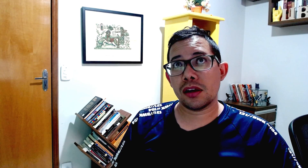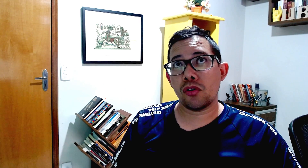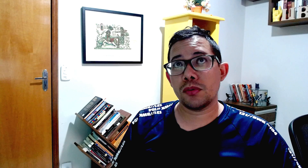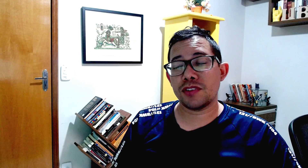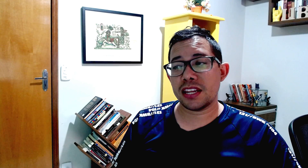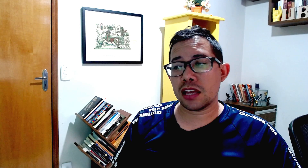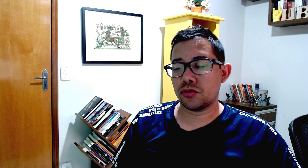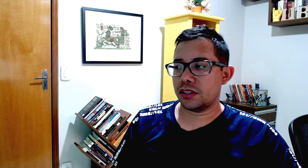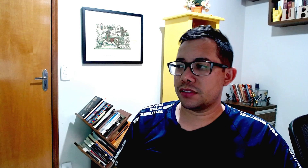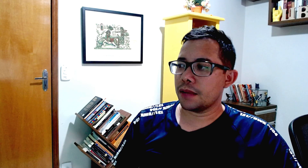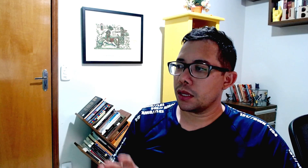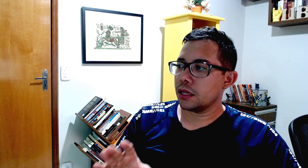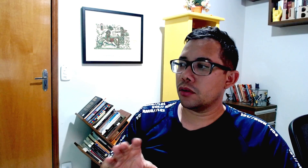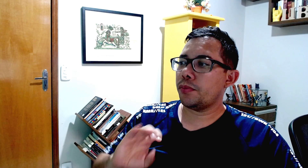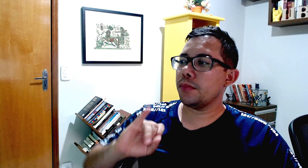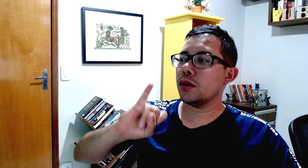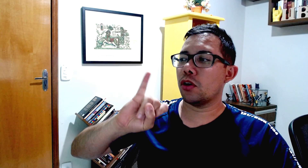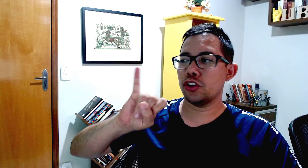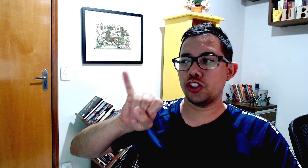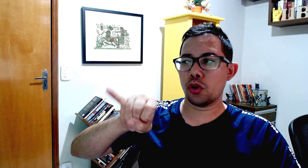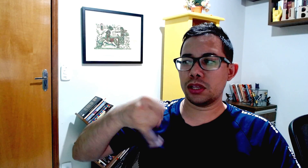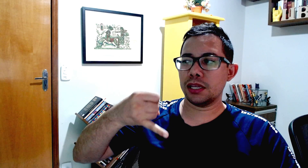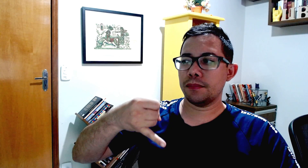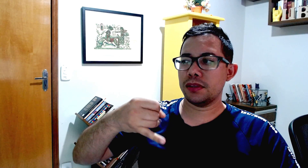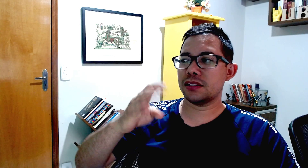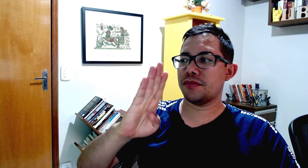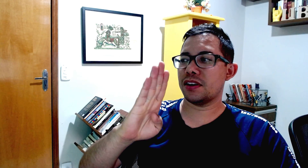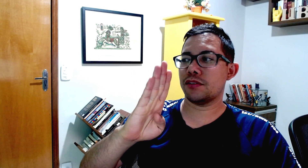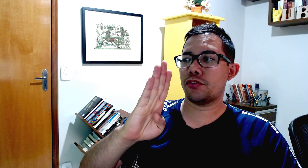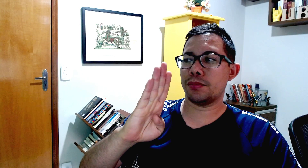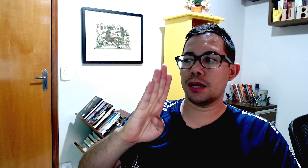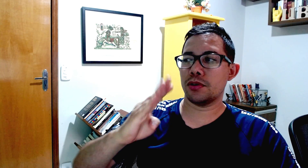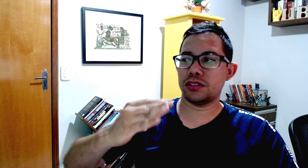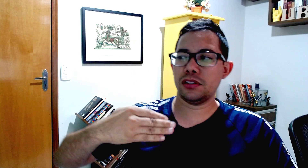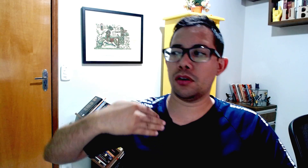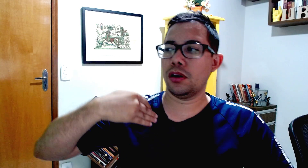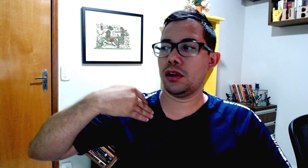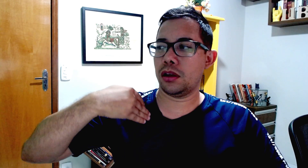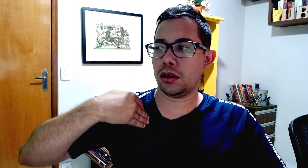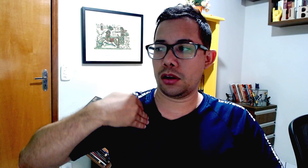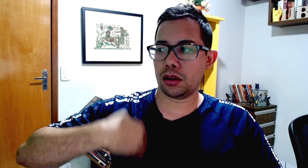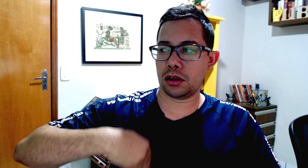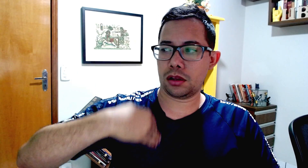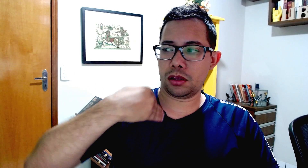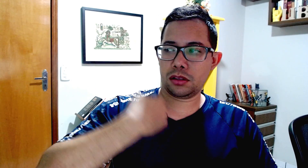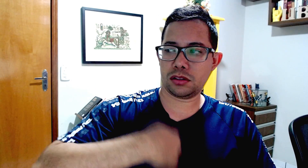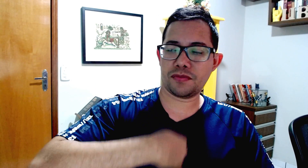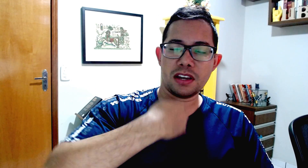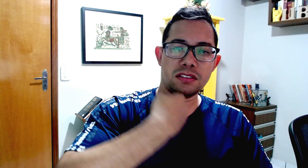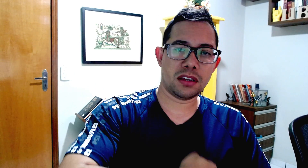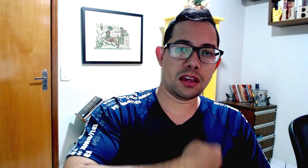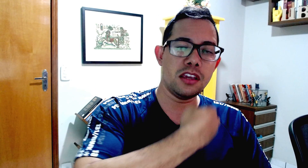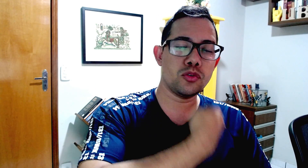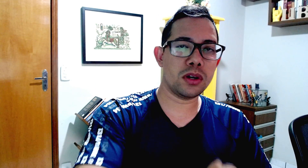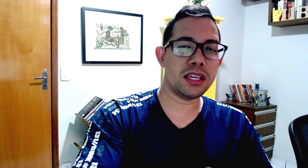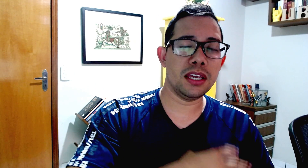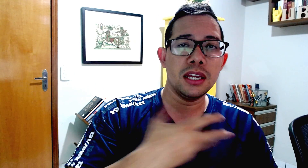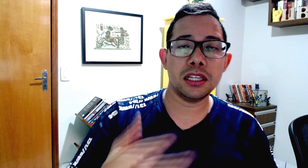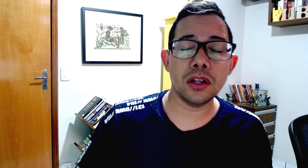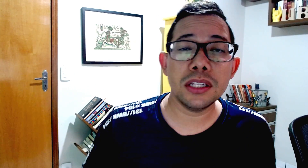algumas variações, tá? Então, o primeiro, ó, J, e aí você faz a forma da mão assim, ó. E você faz risco aqui, dando a